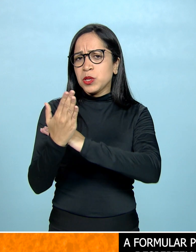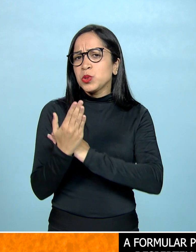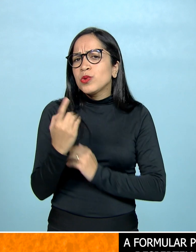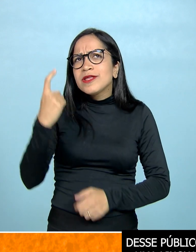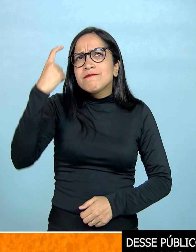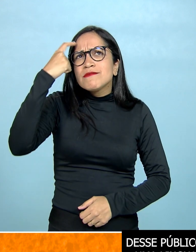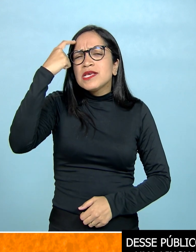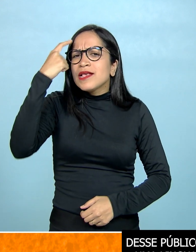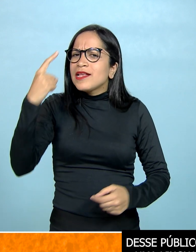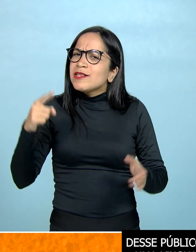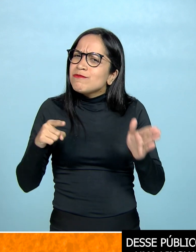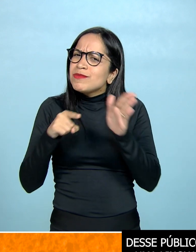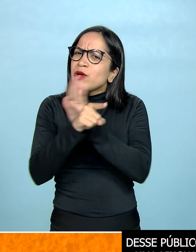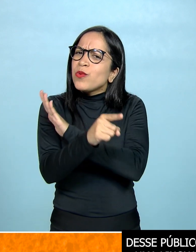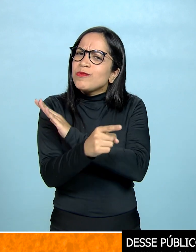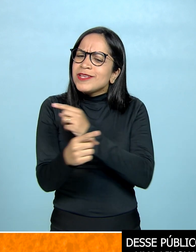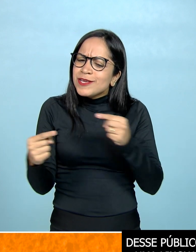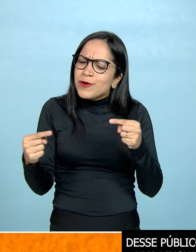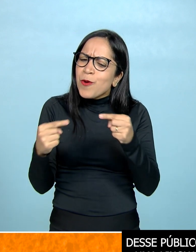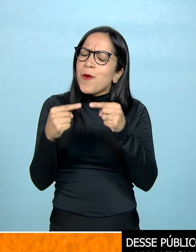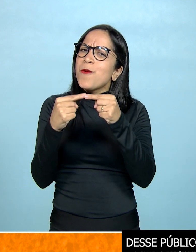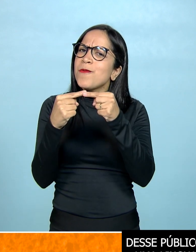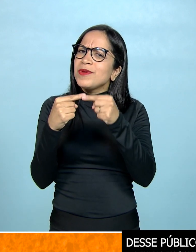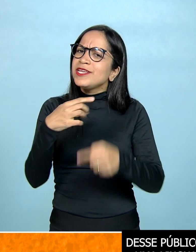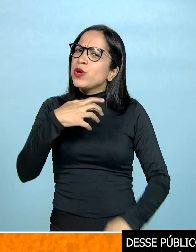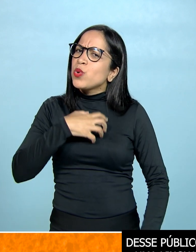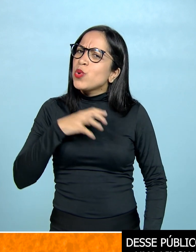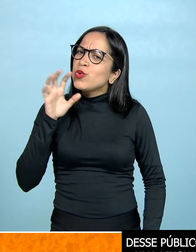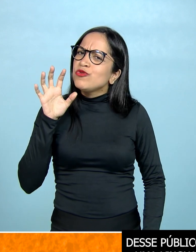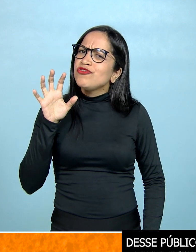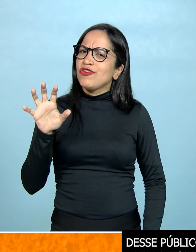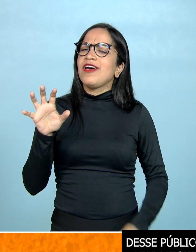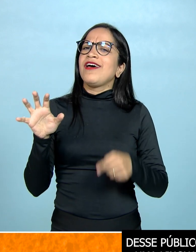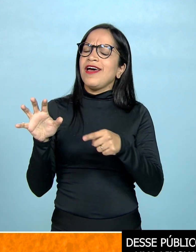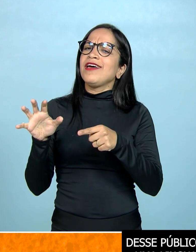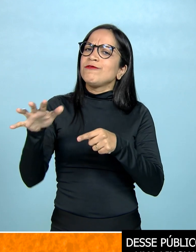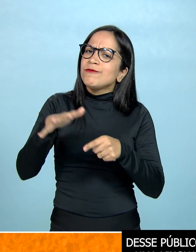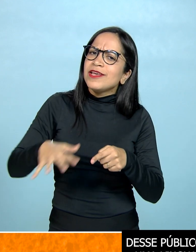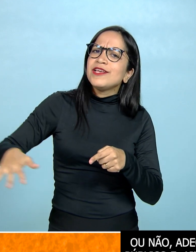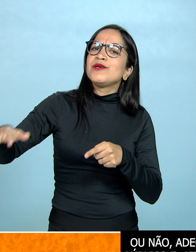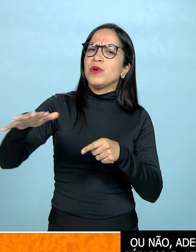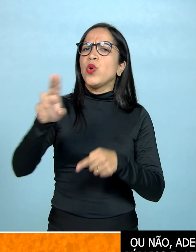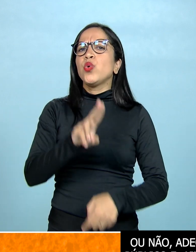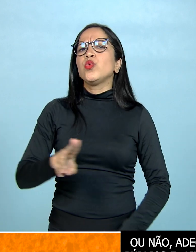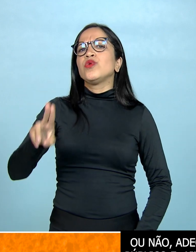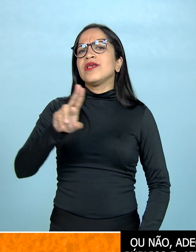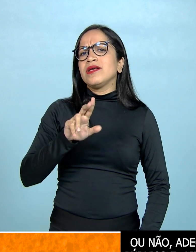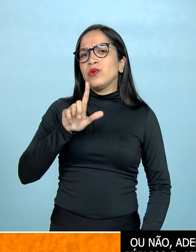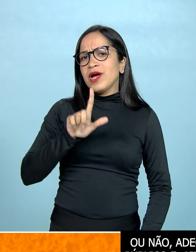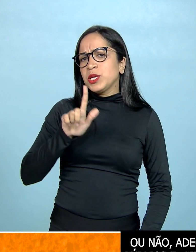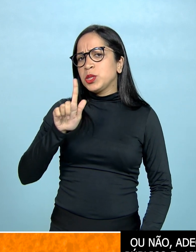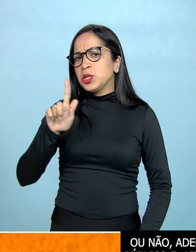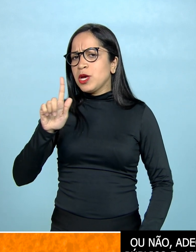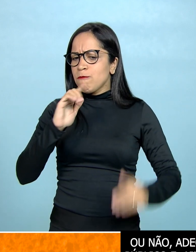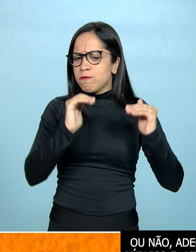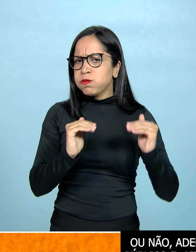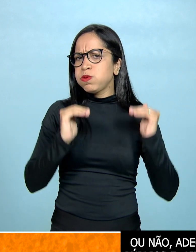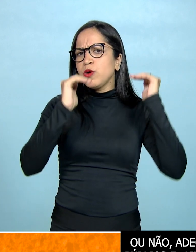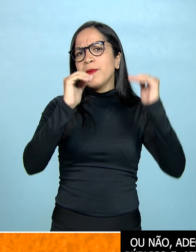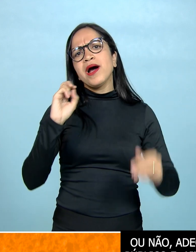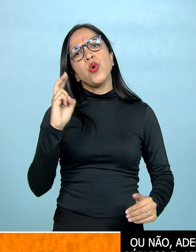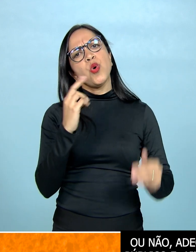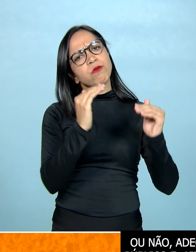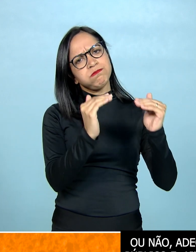o interesse desse público, utilizando uma linguagem formal ou não, adequando-a